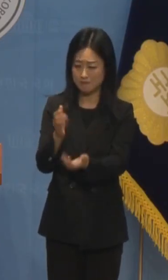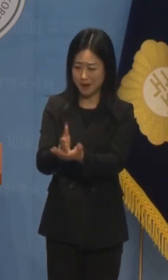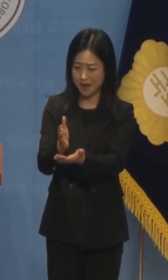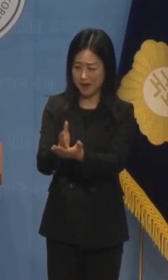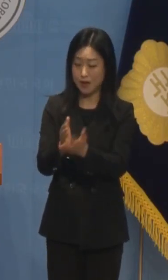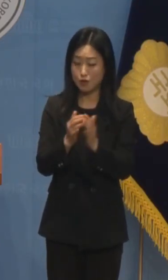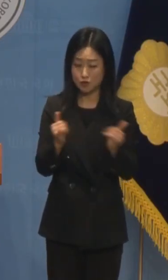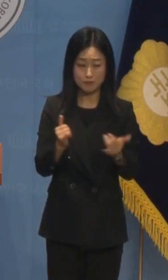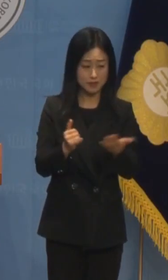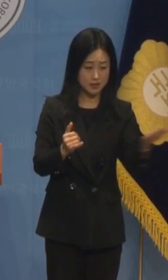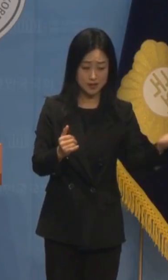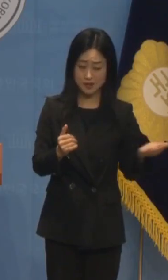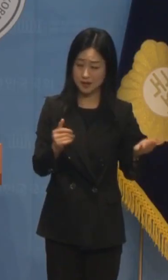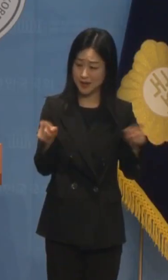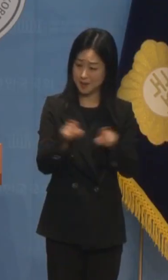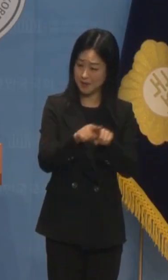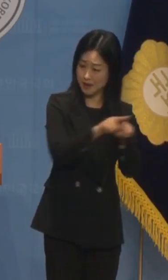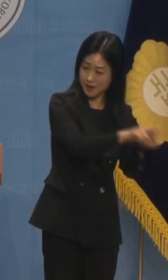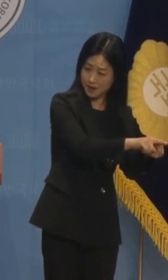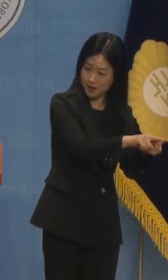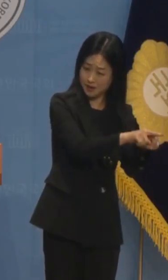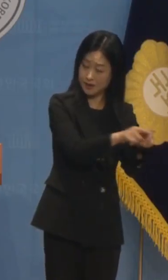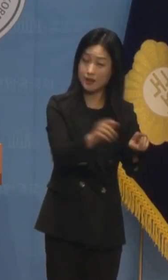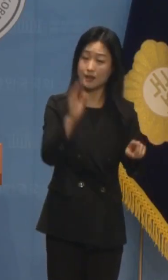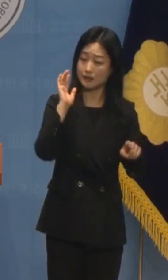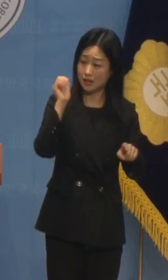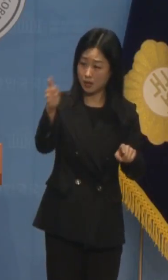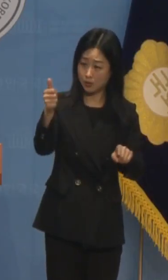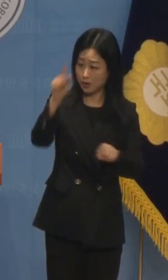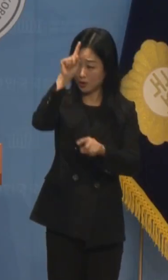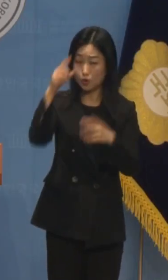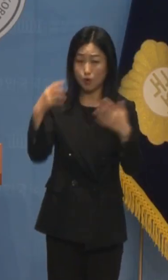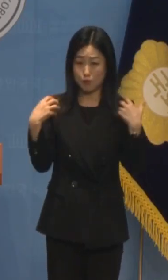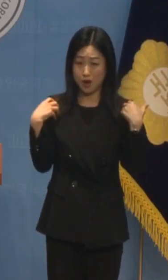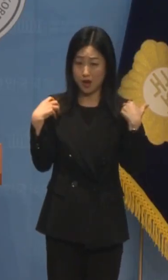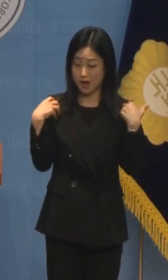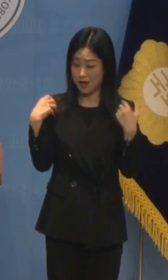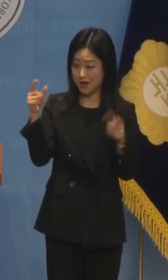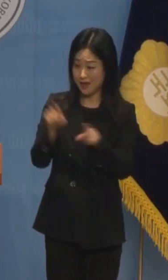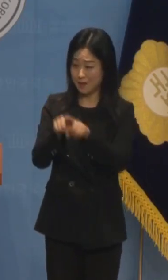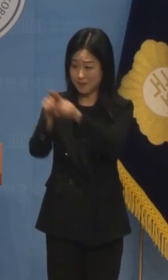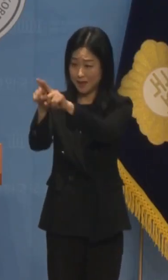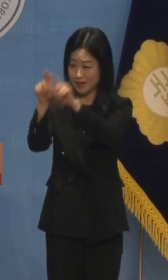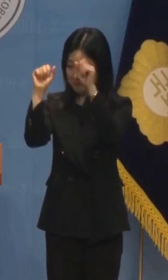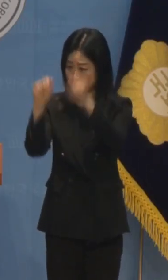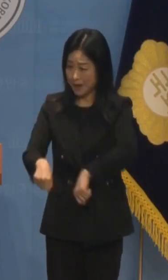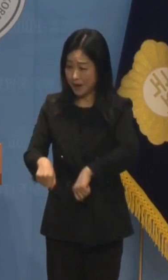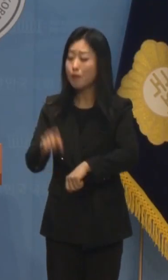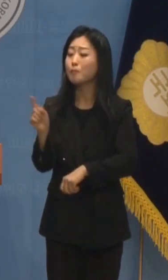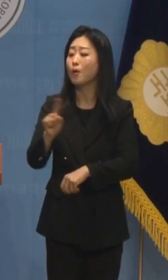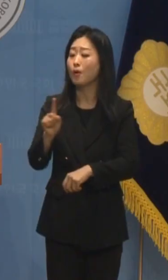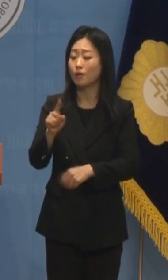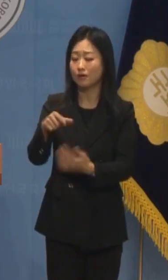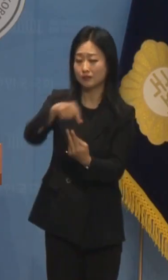길로 나아갈지 윤석열 정권과 함께 공멸할지 선택하십시오.